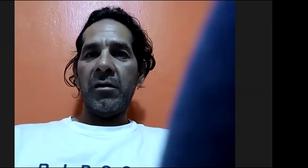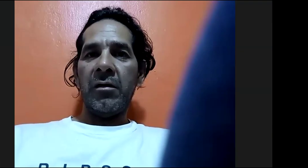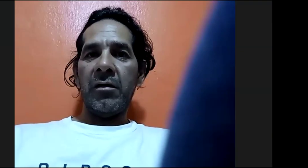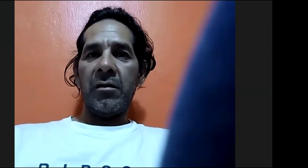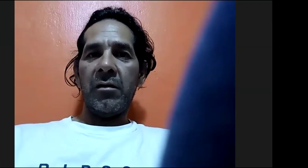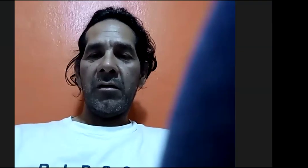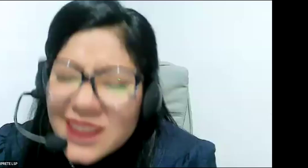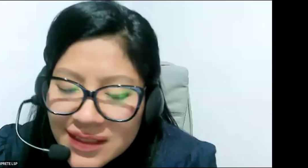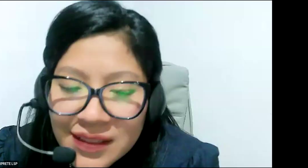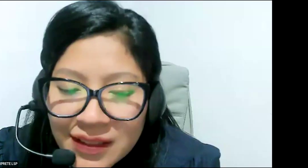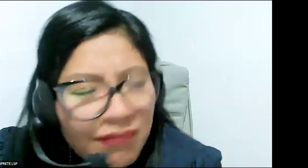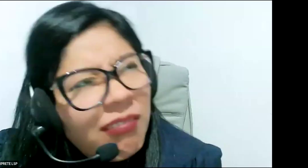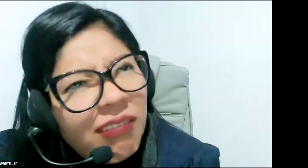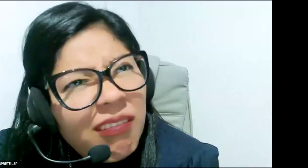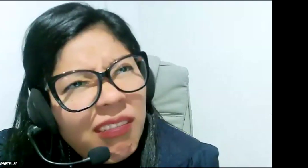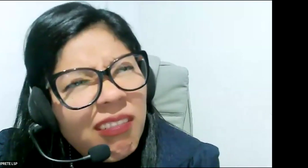mano